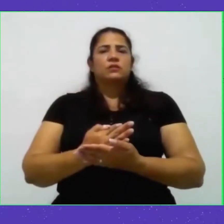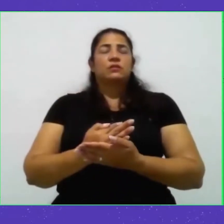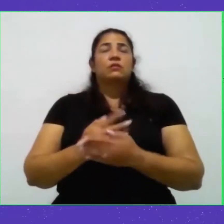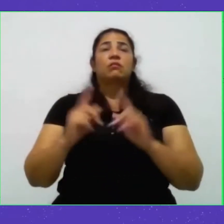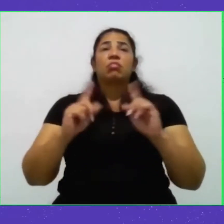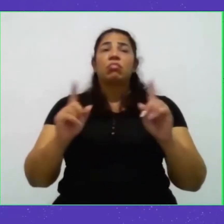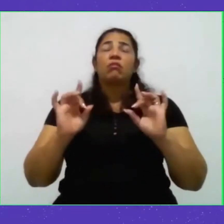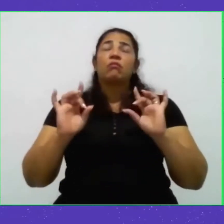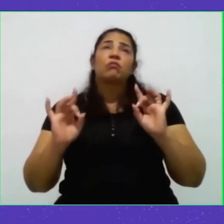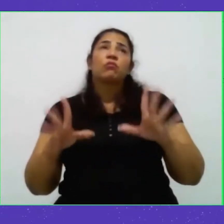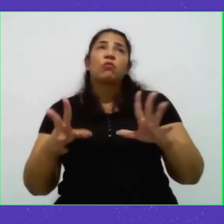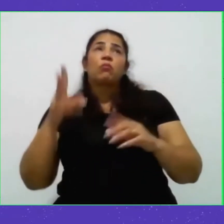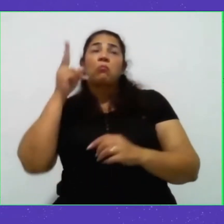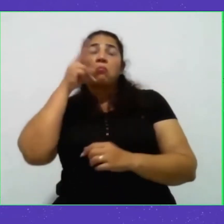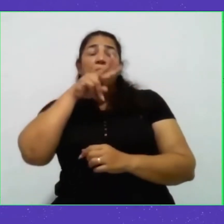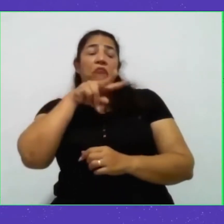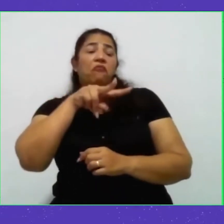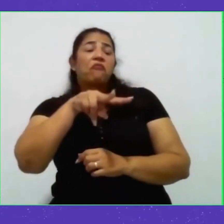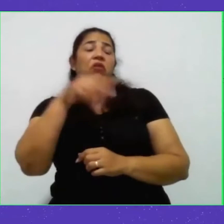Aleluia.